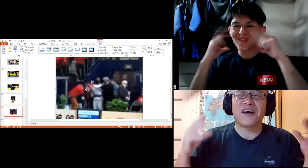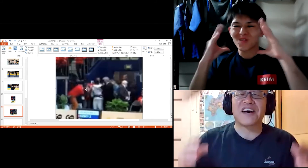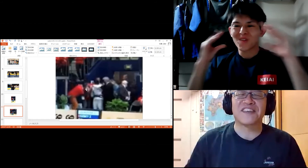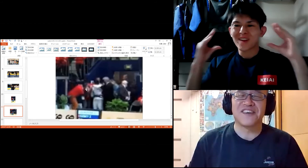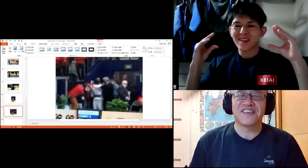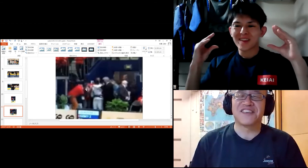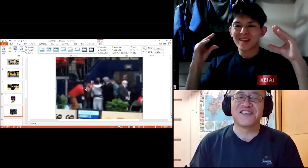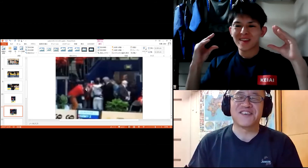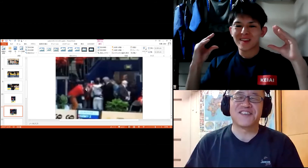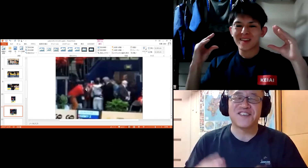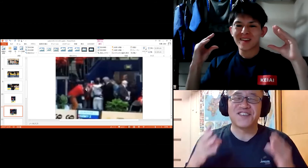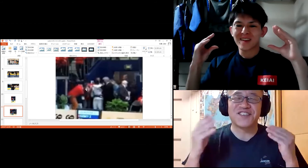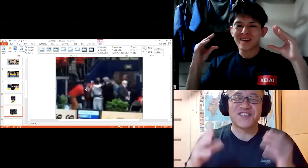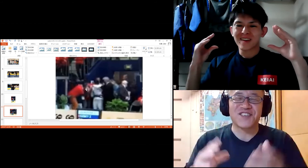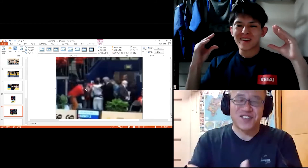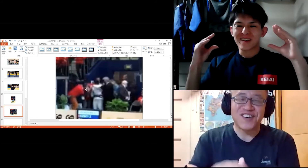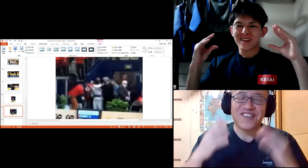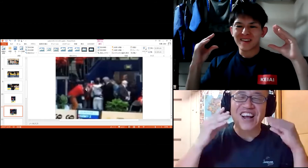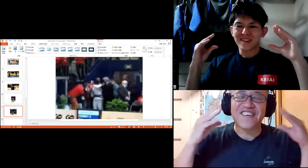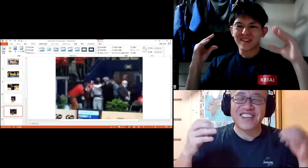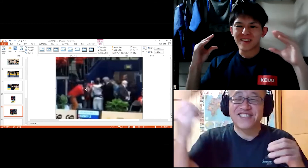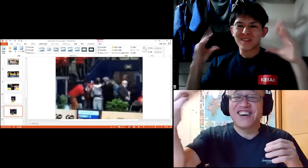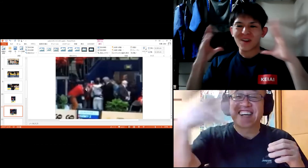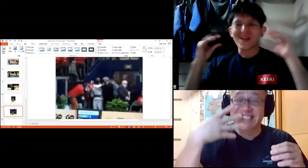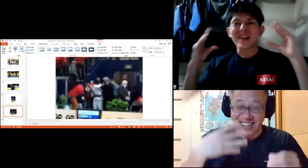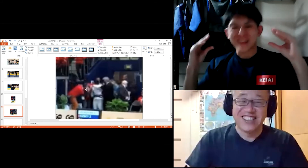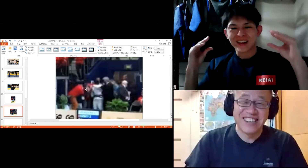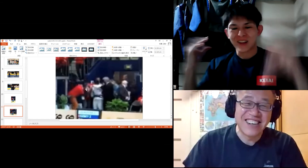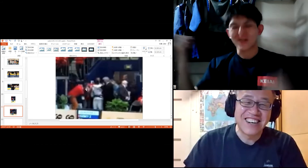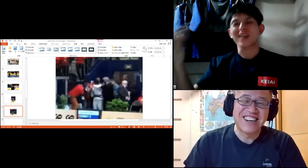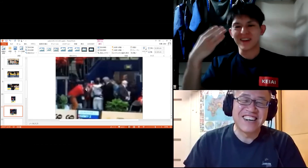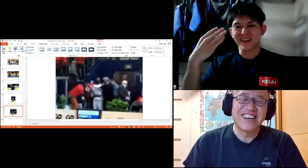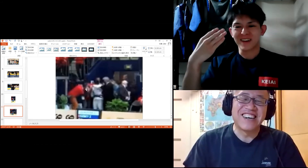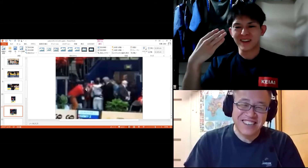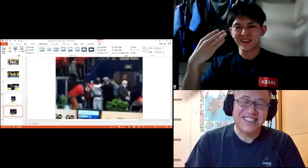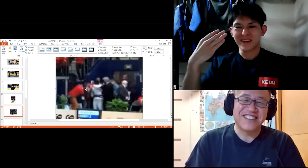笑え笑えと、ニコニコしろと、笑え笑えと言われて、